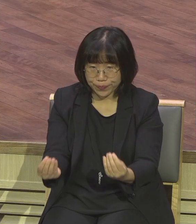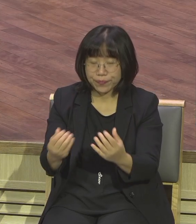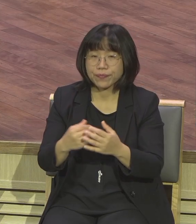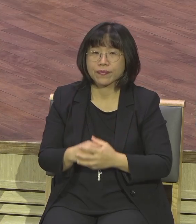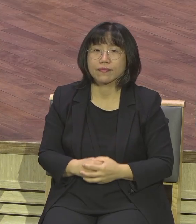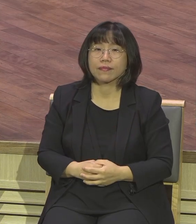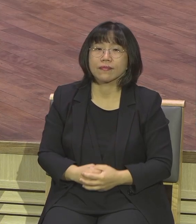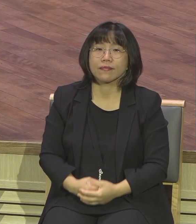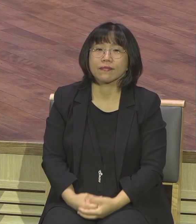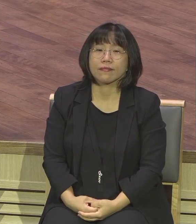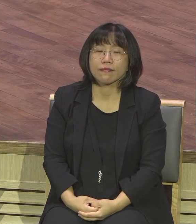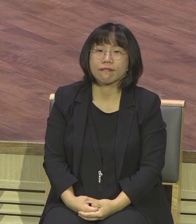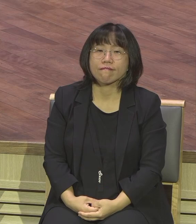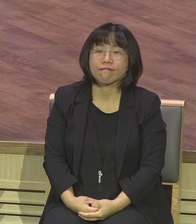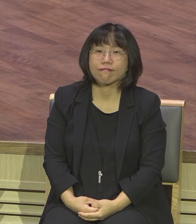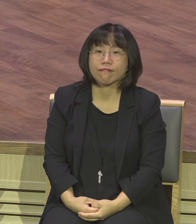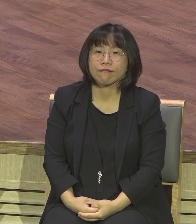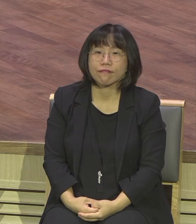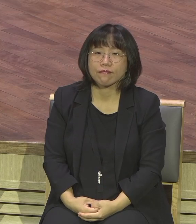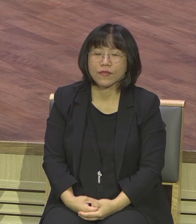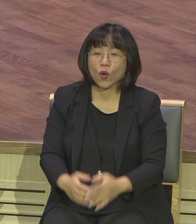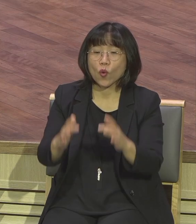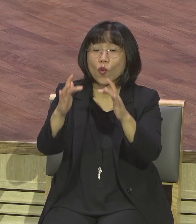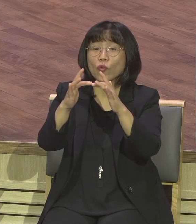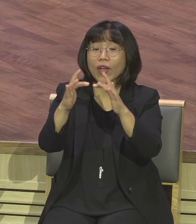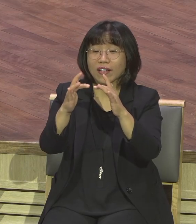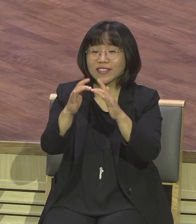산업인 대회에